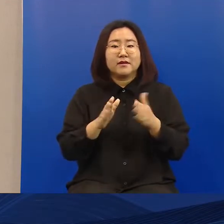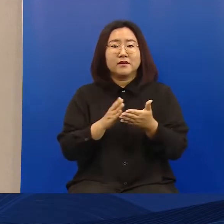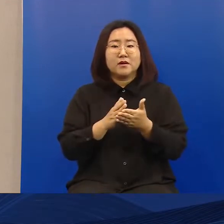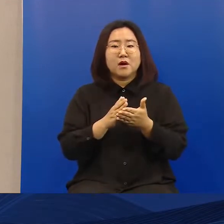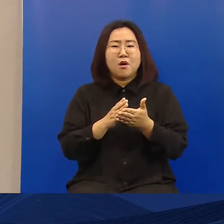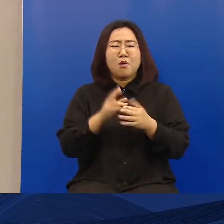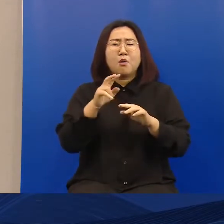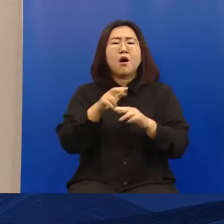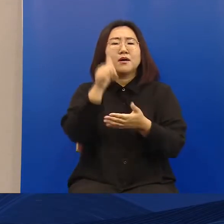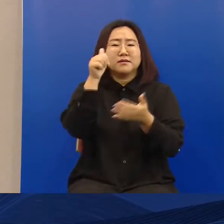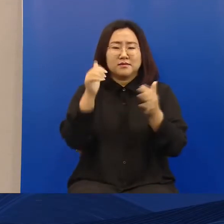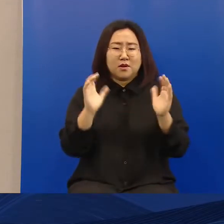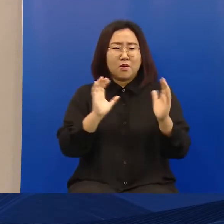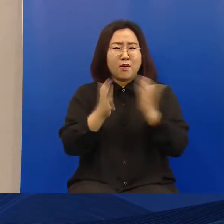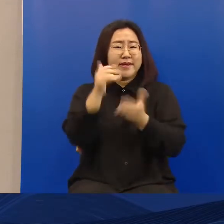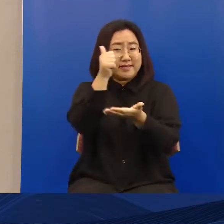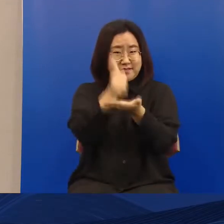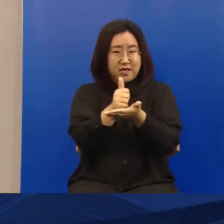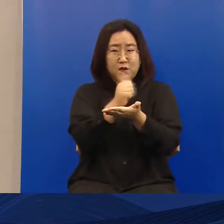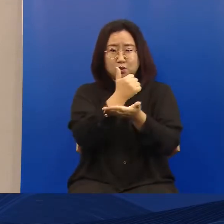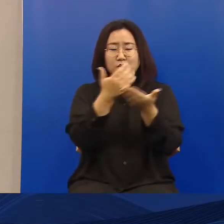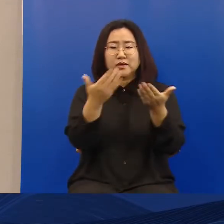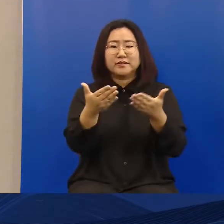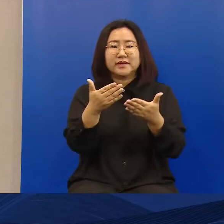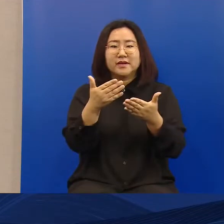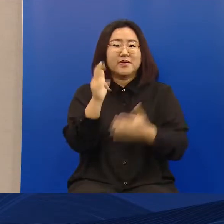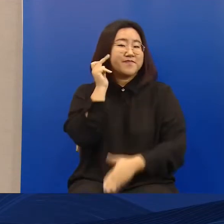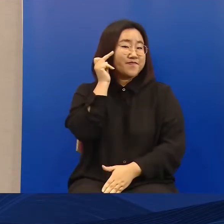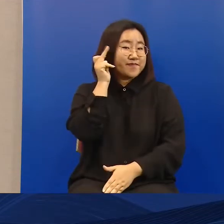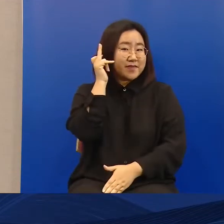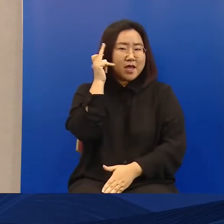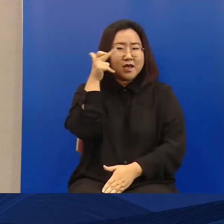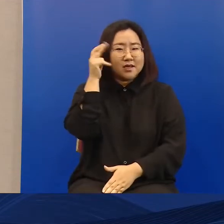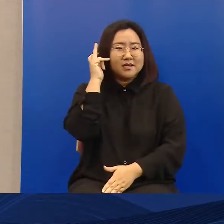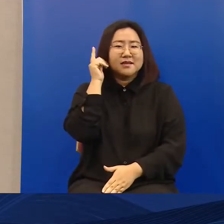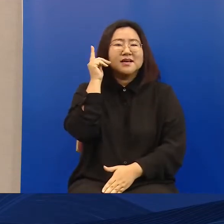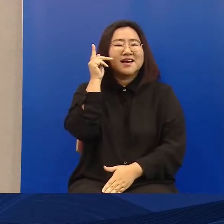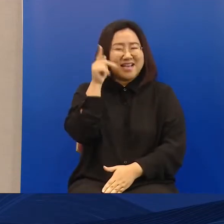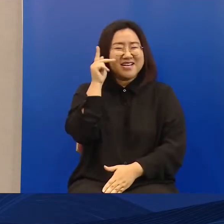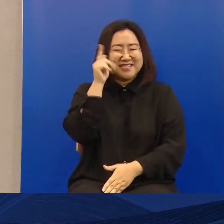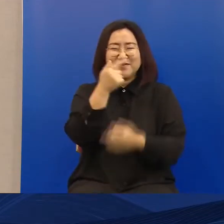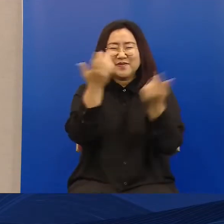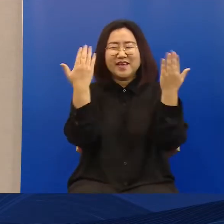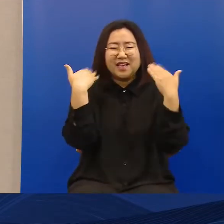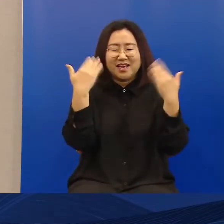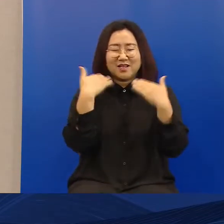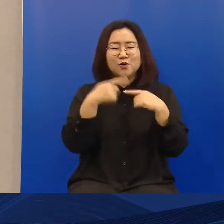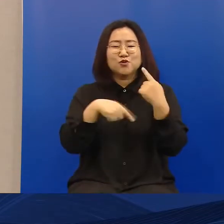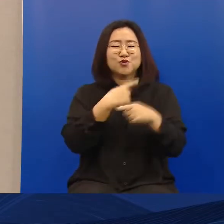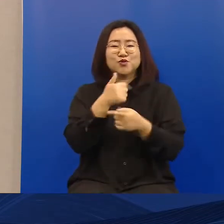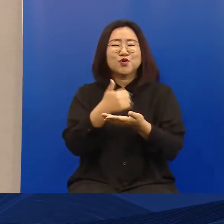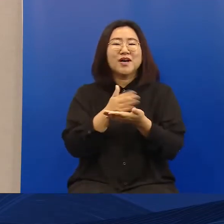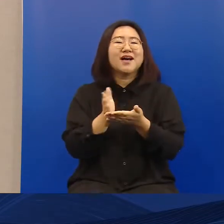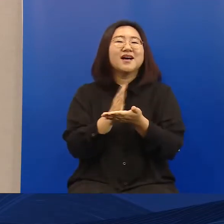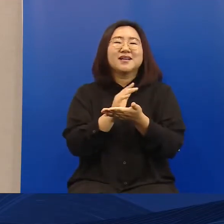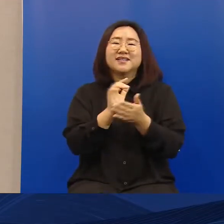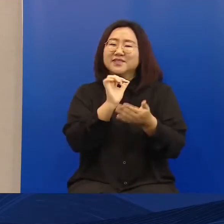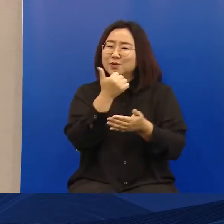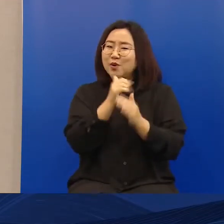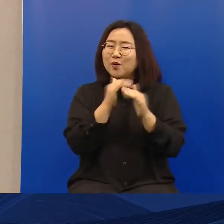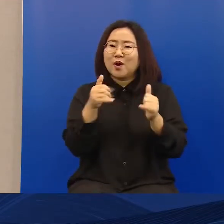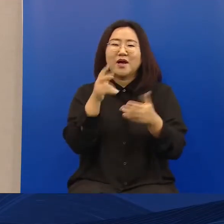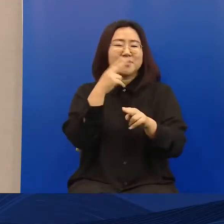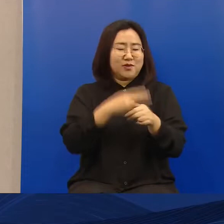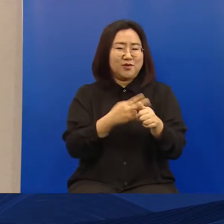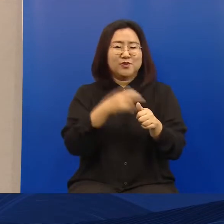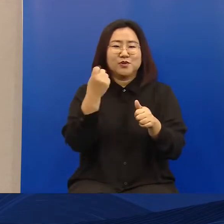세션의 좌장을 소개를 해드리겠는데요. 강남대학교 일반대학원 수화언어통번역학과 주임교수이자